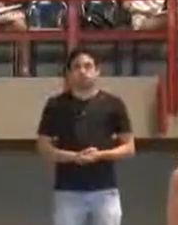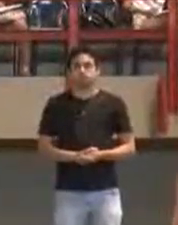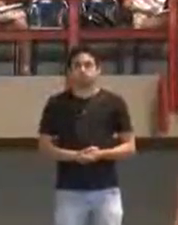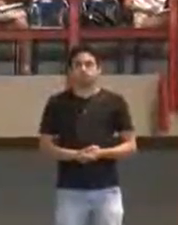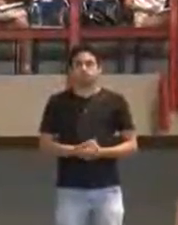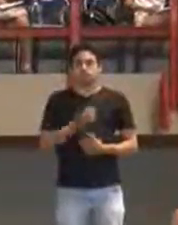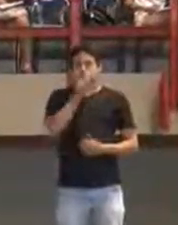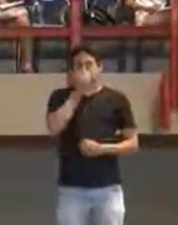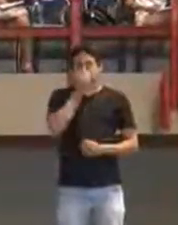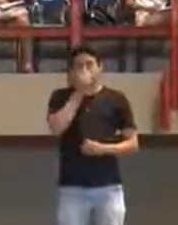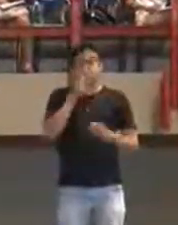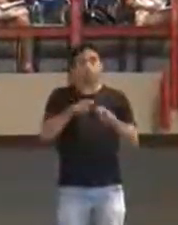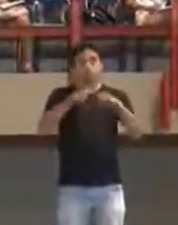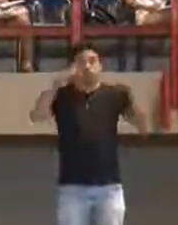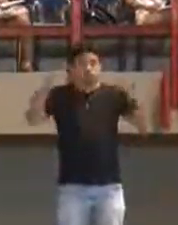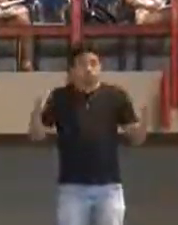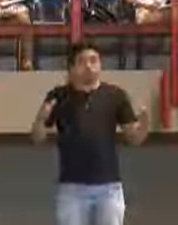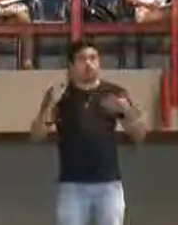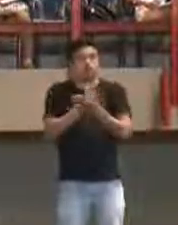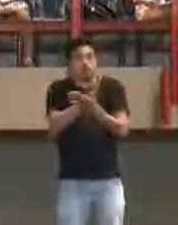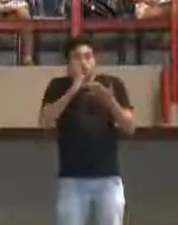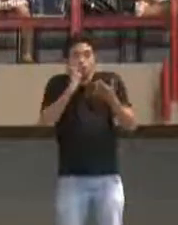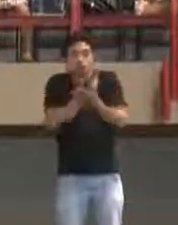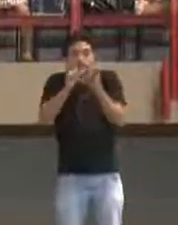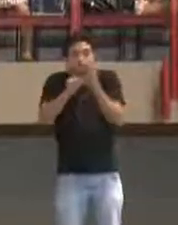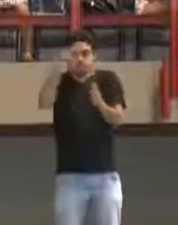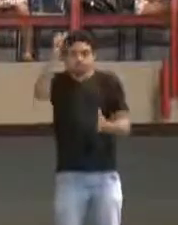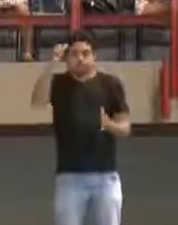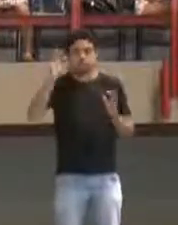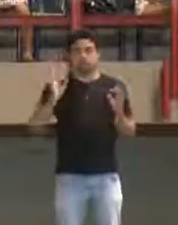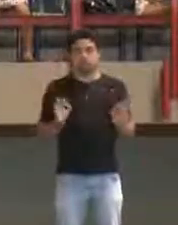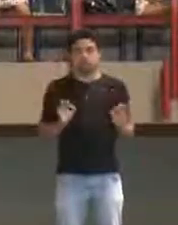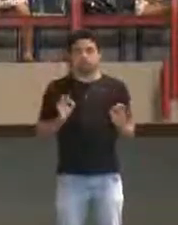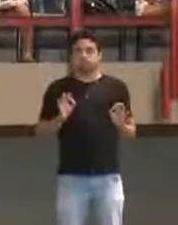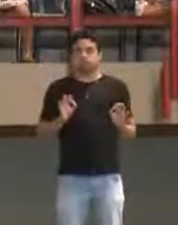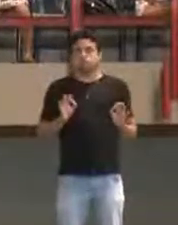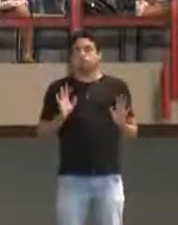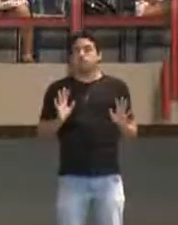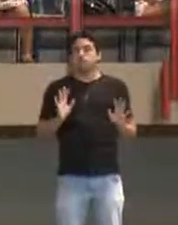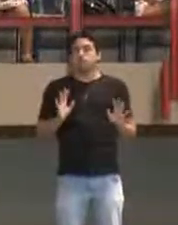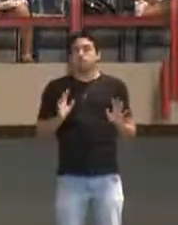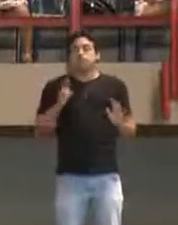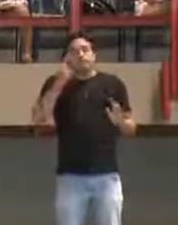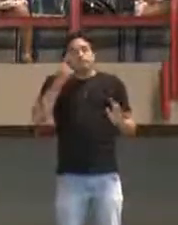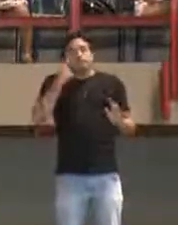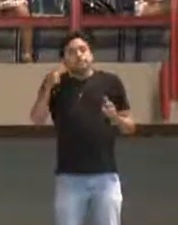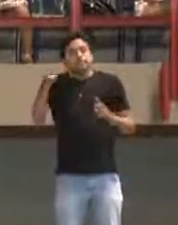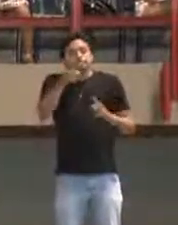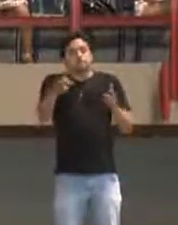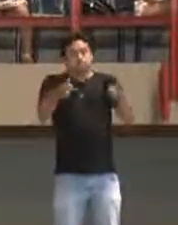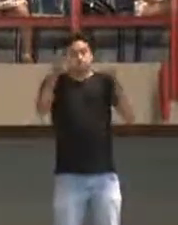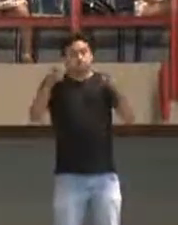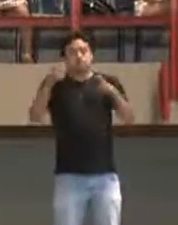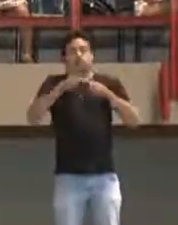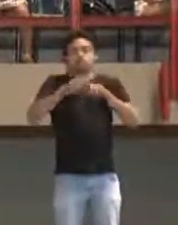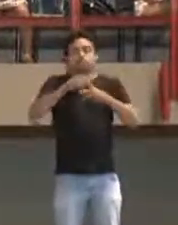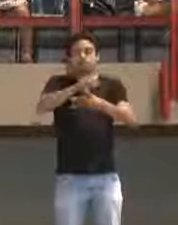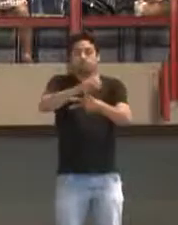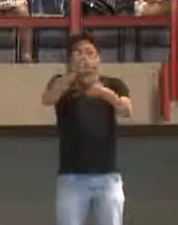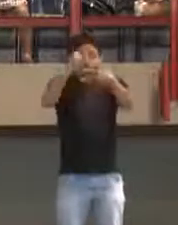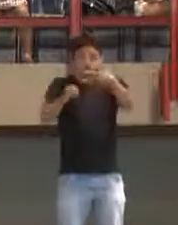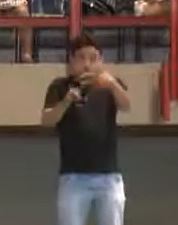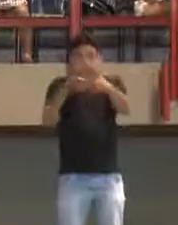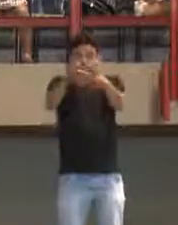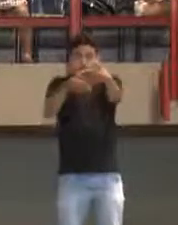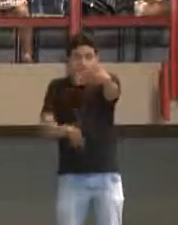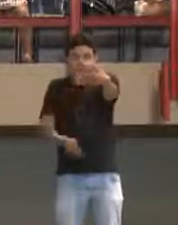A grande maioria, alguns vão fazer pela primeira vez. Agora, pense bem, a prova do Enem é uma prova